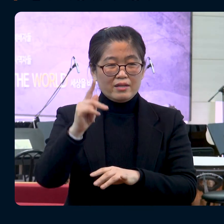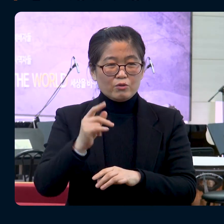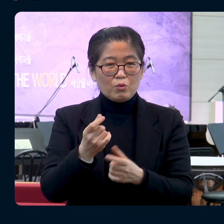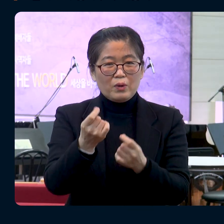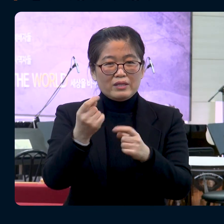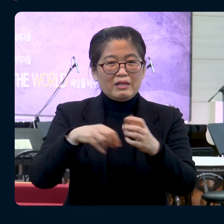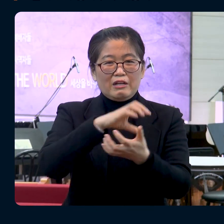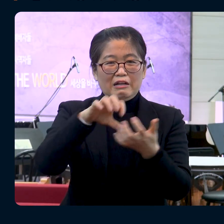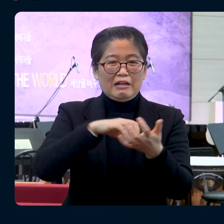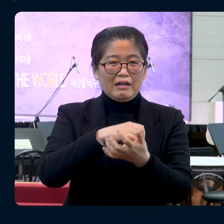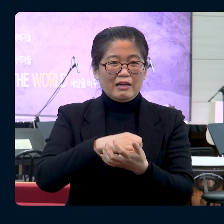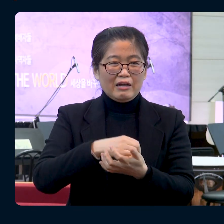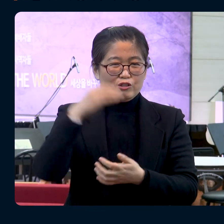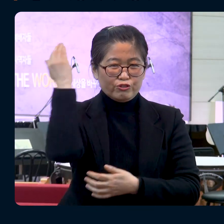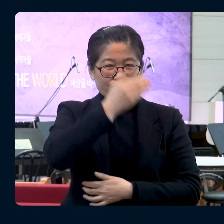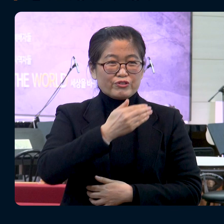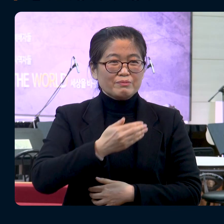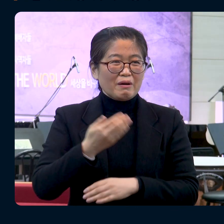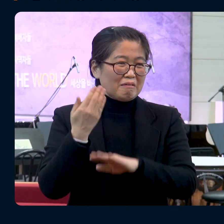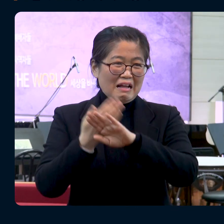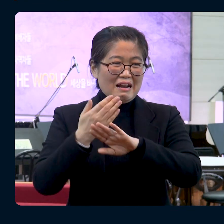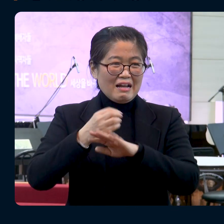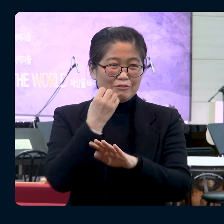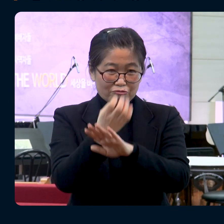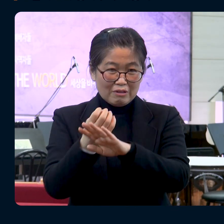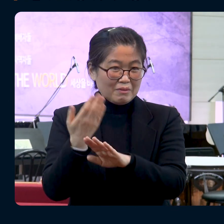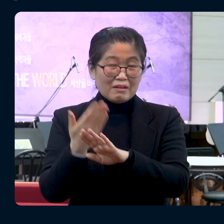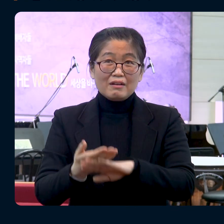그거 24K지, 그렇죠?